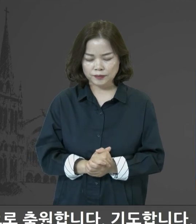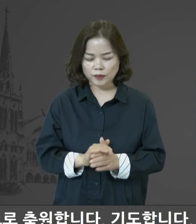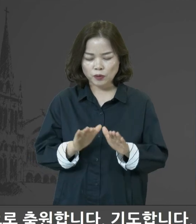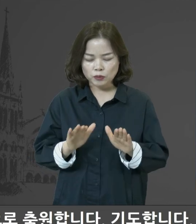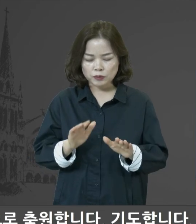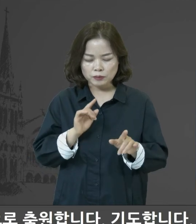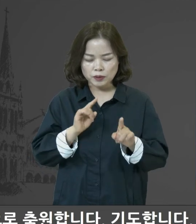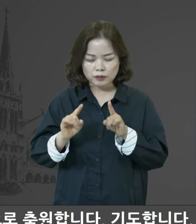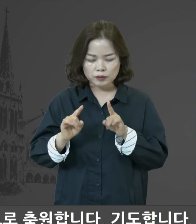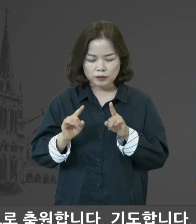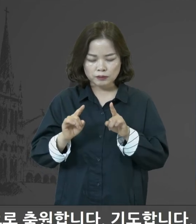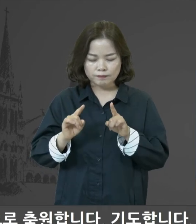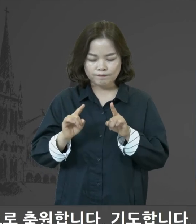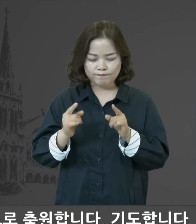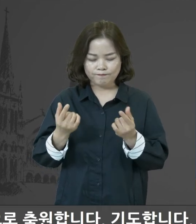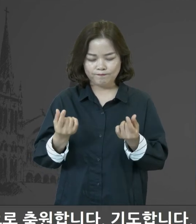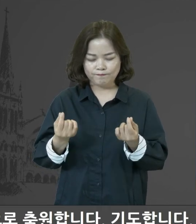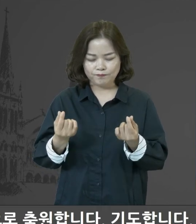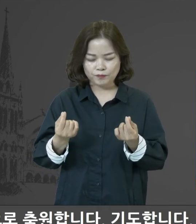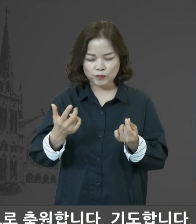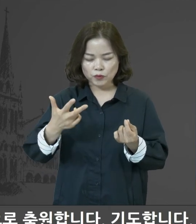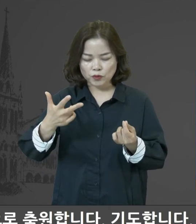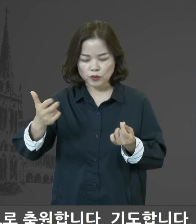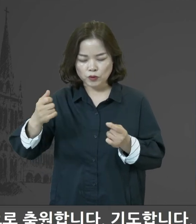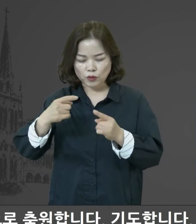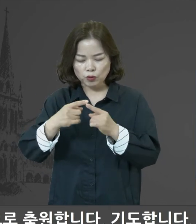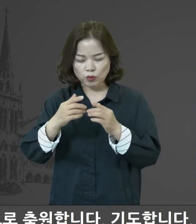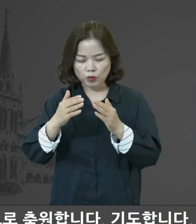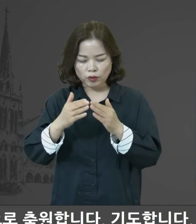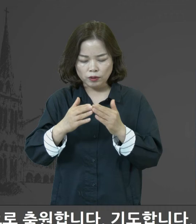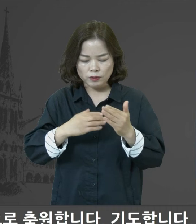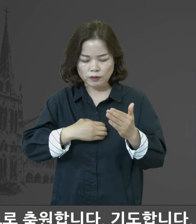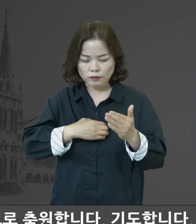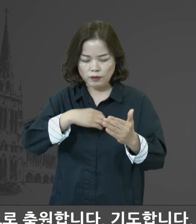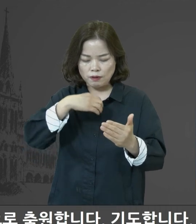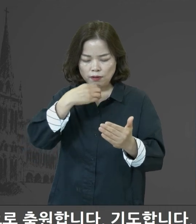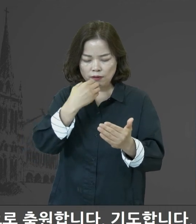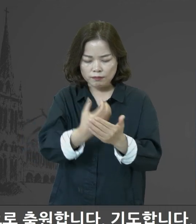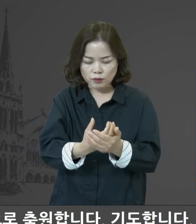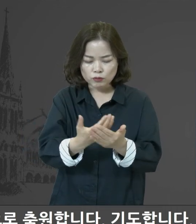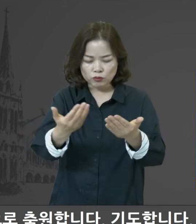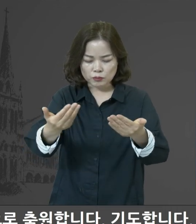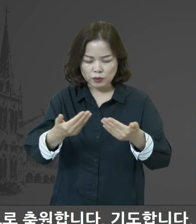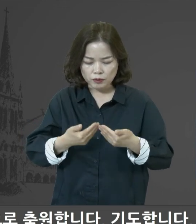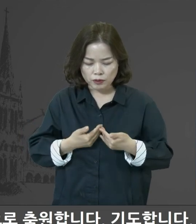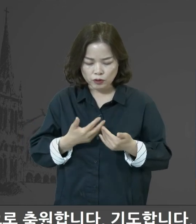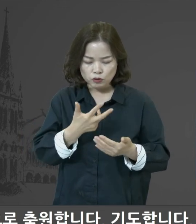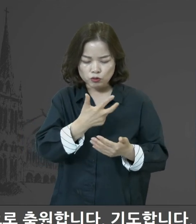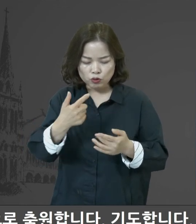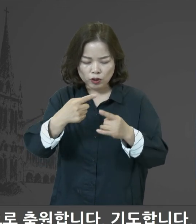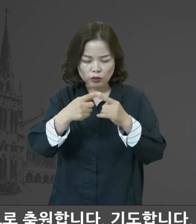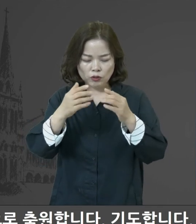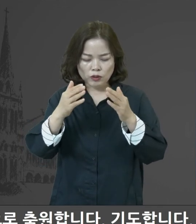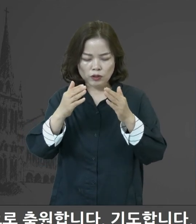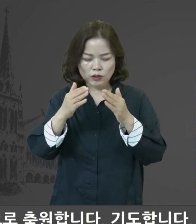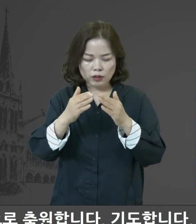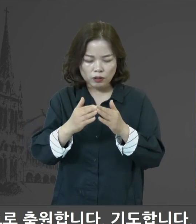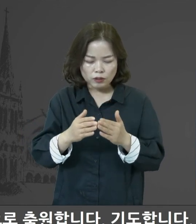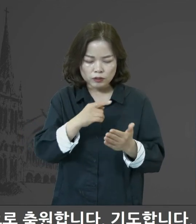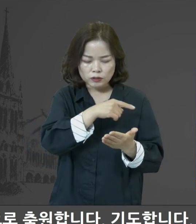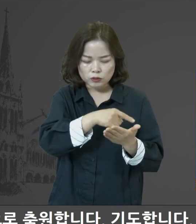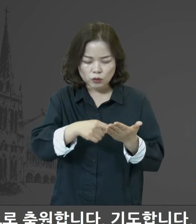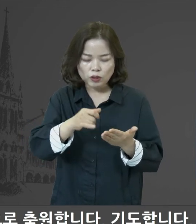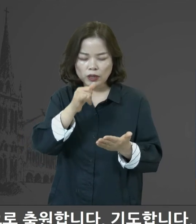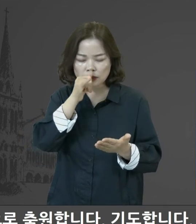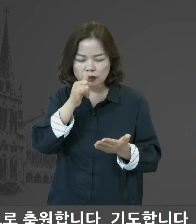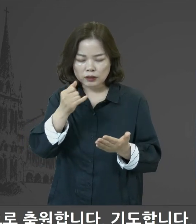오늘 이 말씀처럼 주의 교회에 감동을 주며 주의 교회의 손해까지도